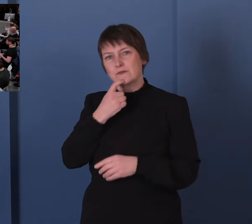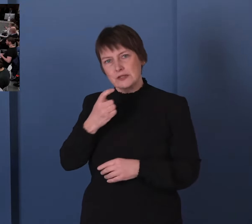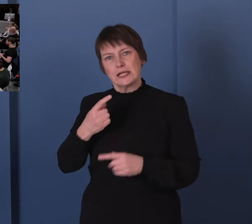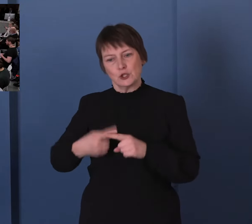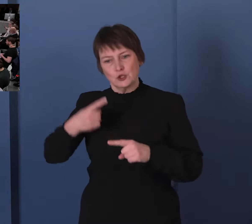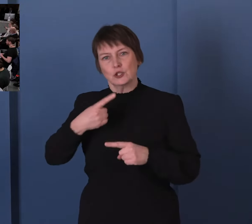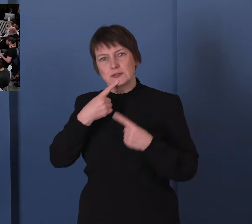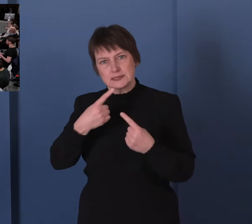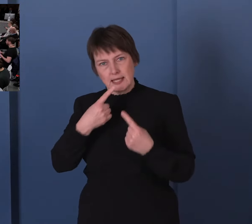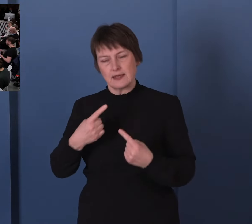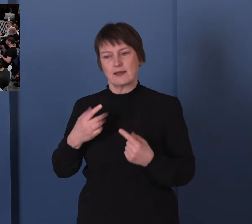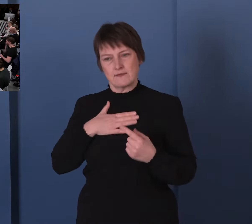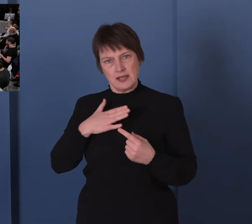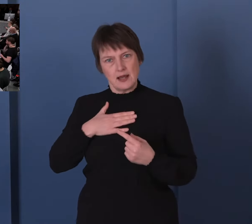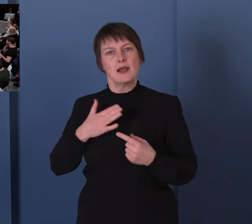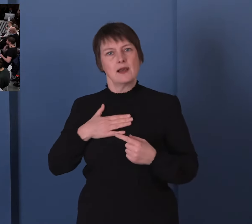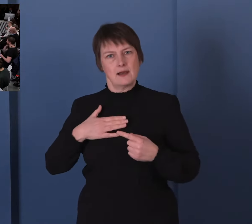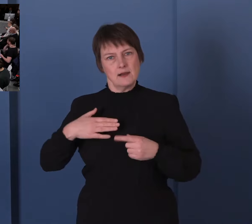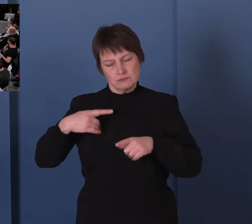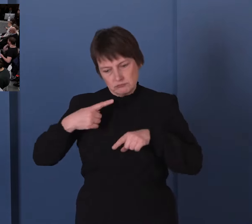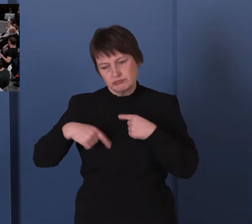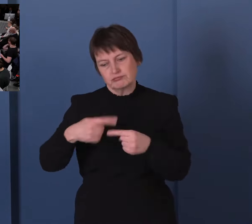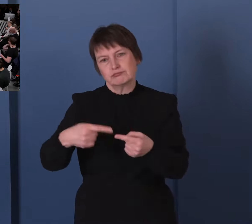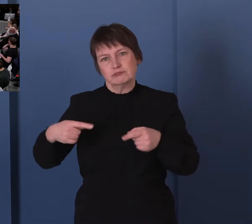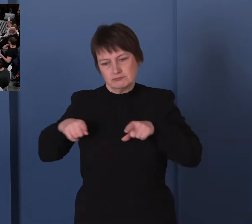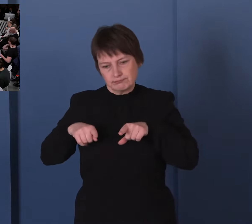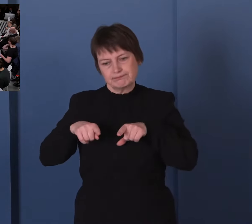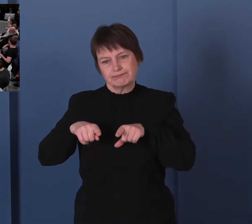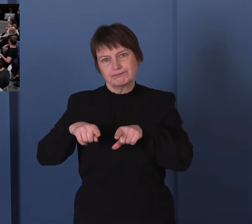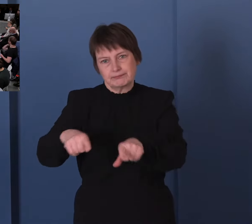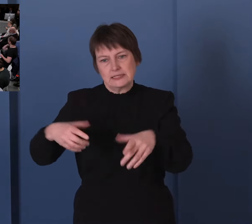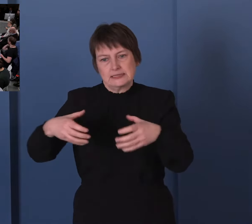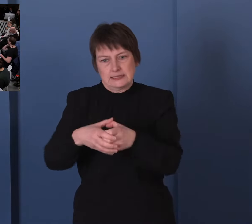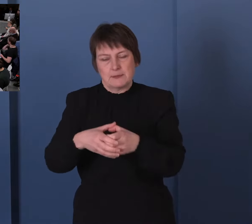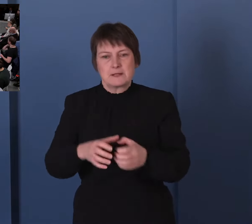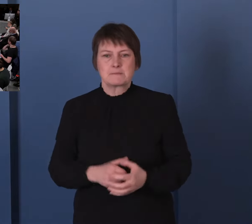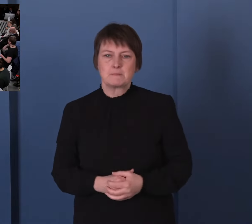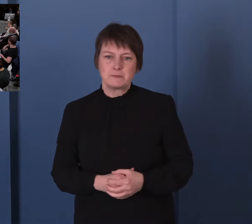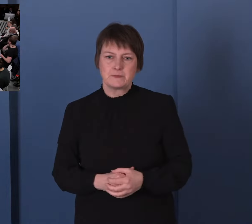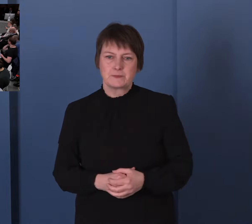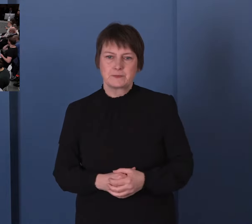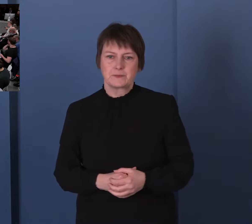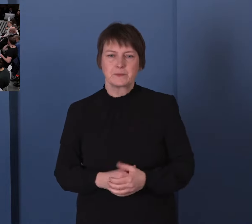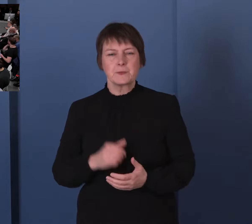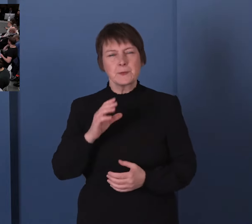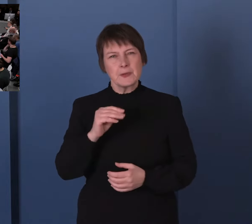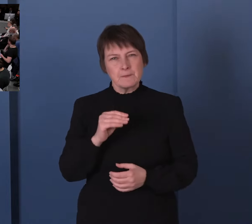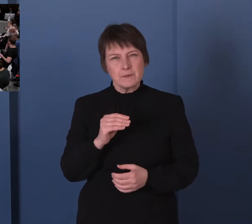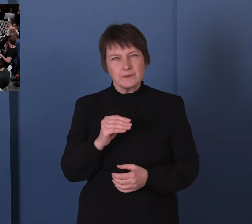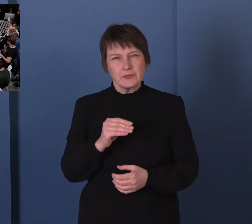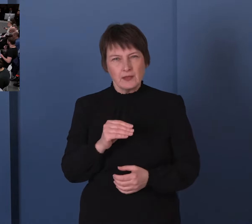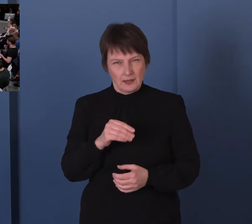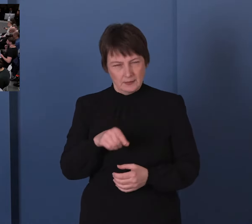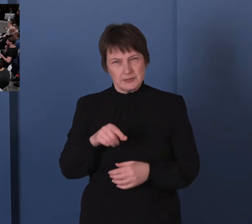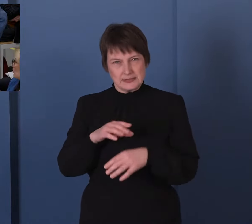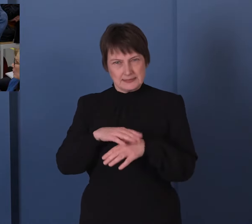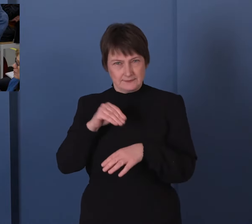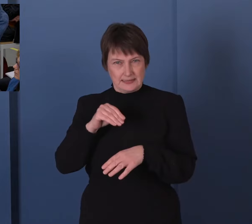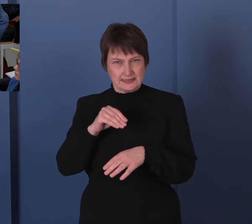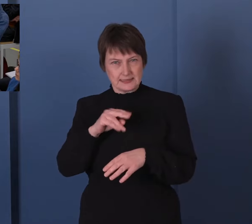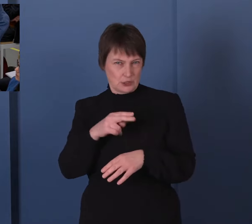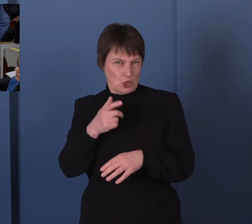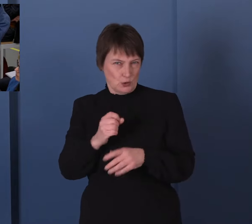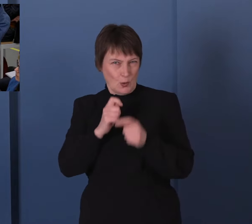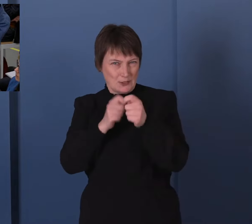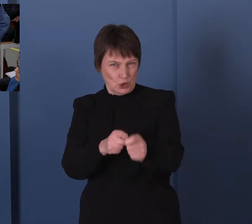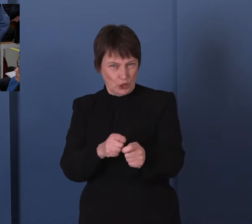TV4. I have a question regarding the process going forward. It seems like the Swedish NATO application is stuck in a dead end at the